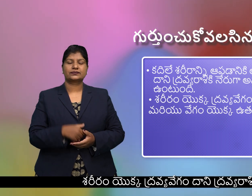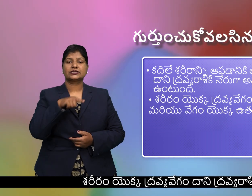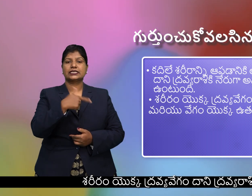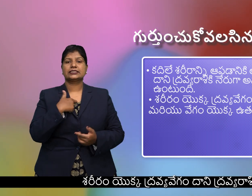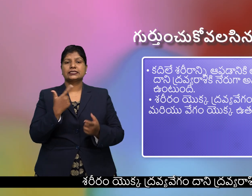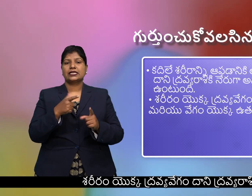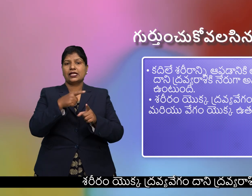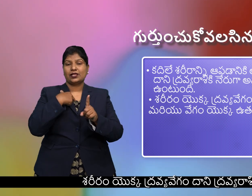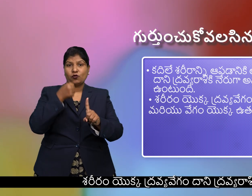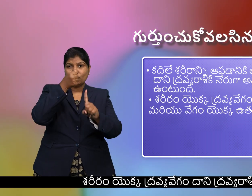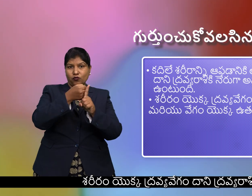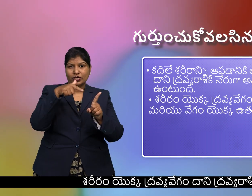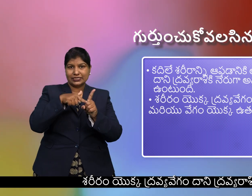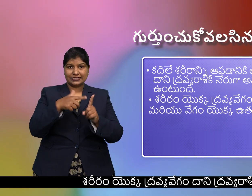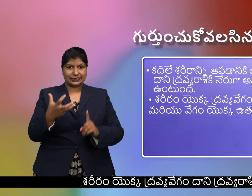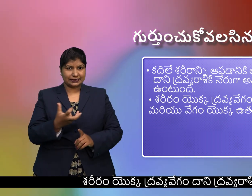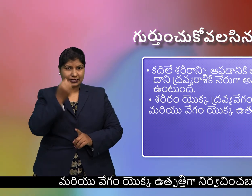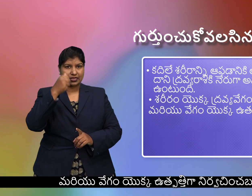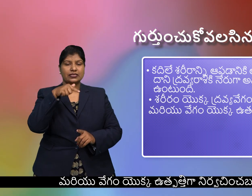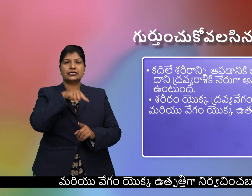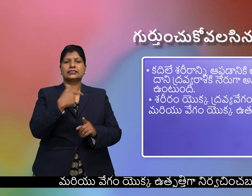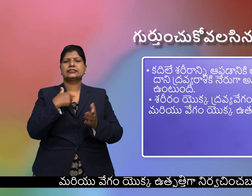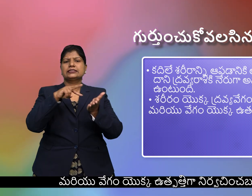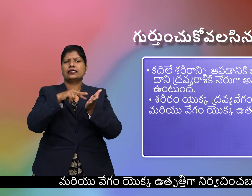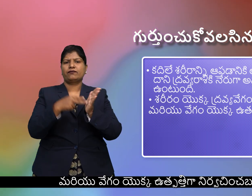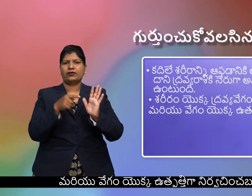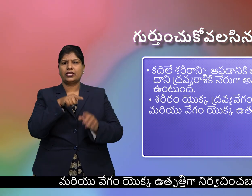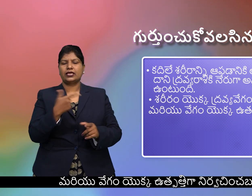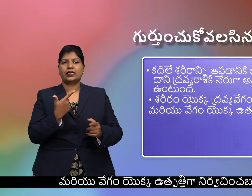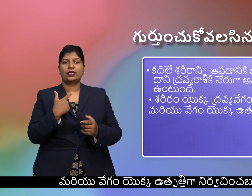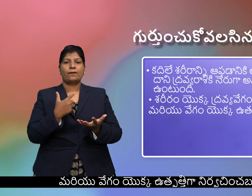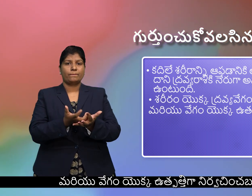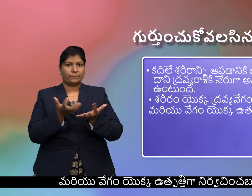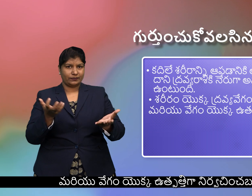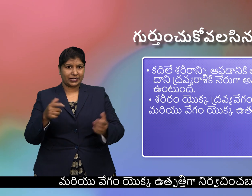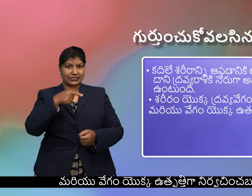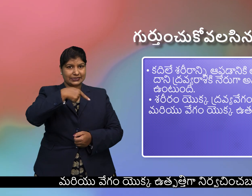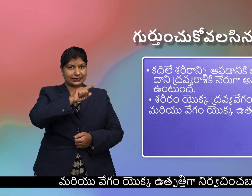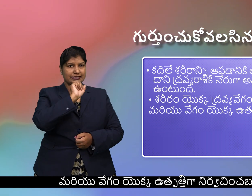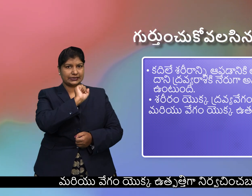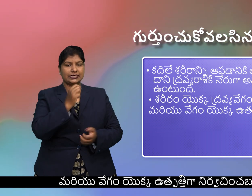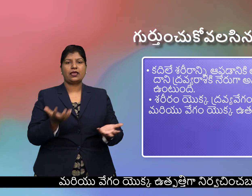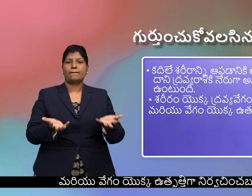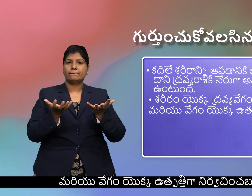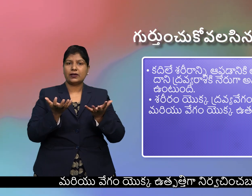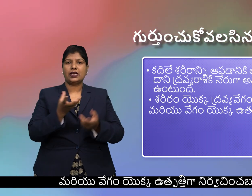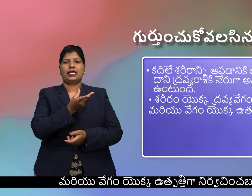శరీరం యొక్క ద్రవ్యవేగం దాని ద్రవ్యరాశి మరియు వేగం యొక్క ఉత్పత్తిగా నిర్వచించబడింది.